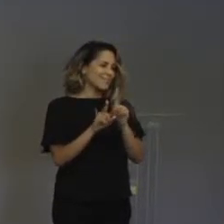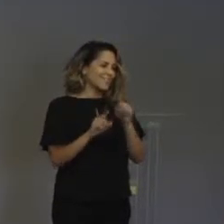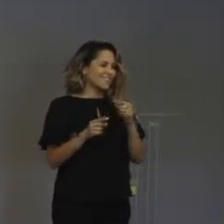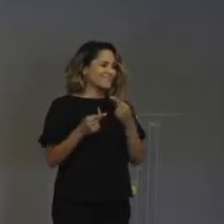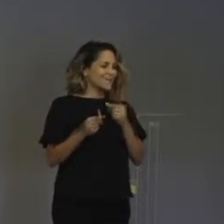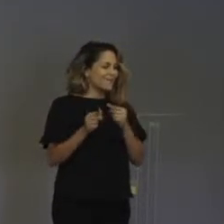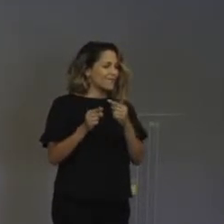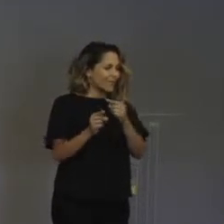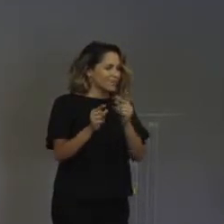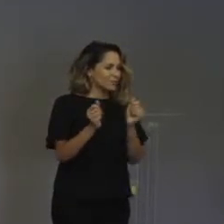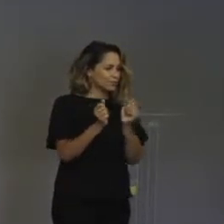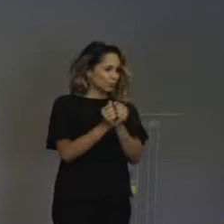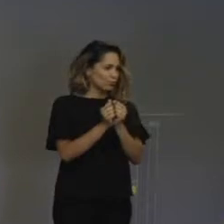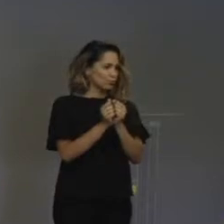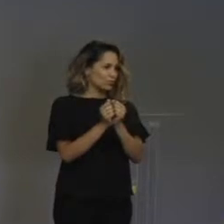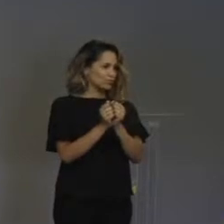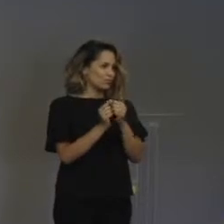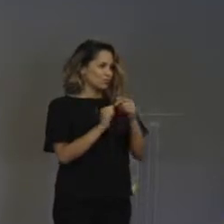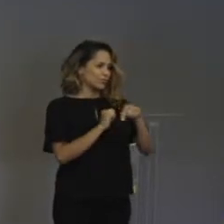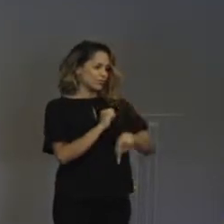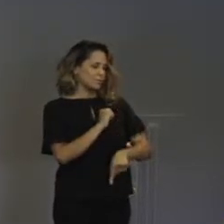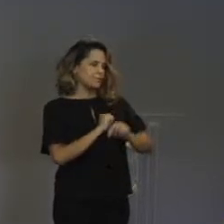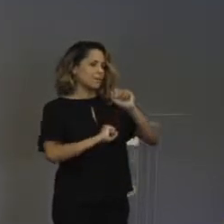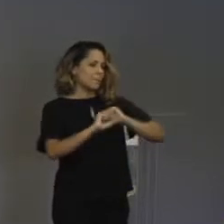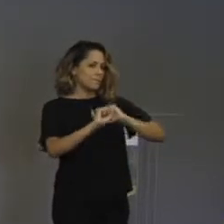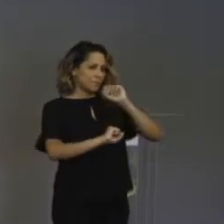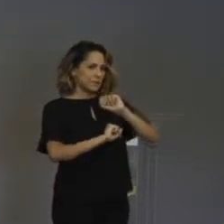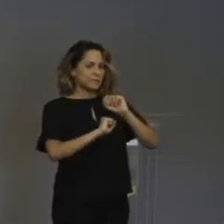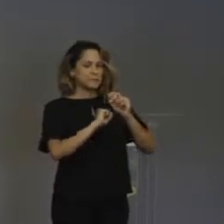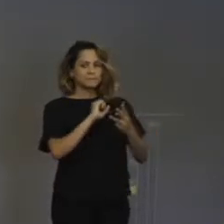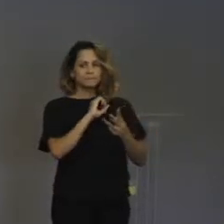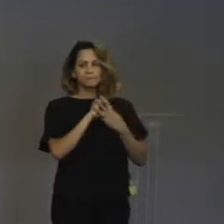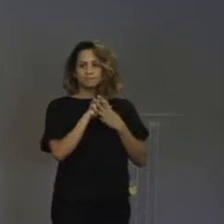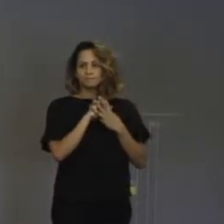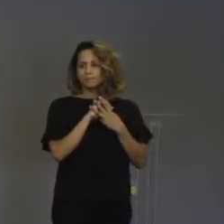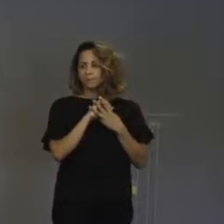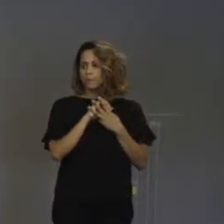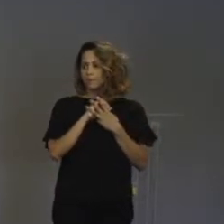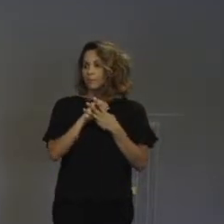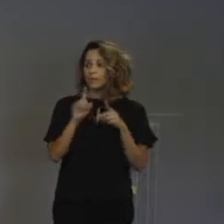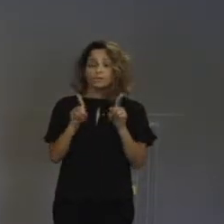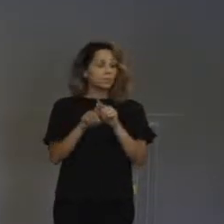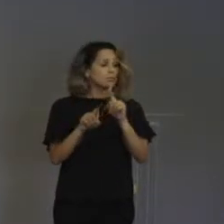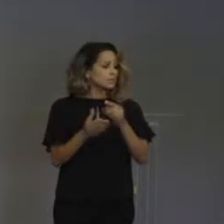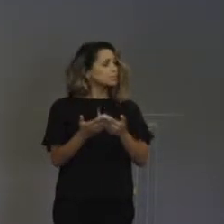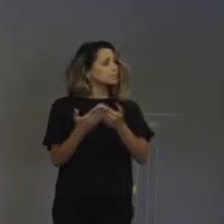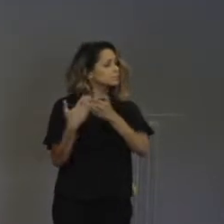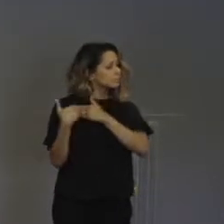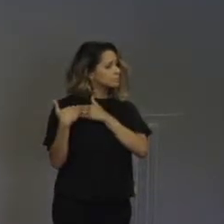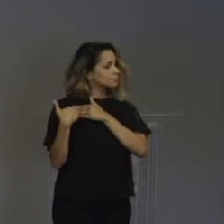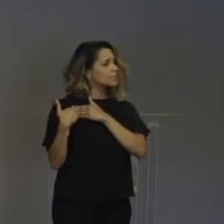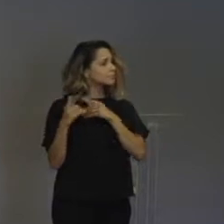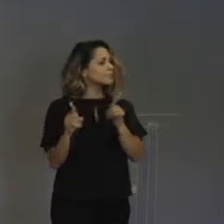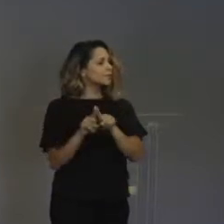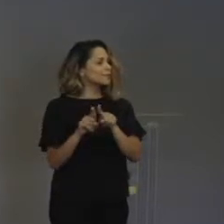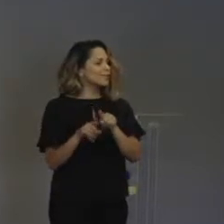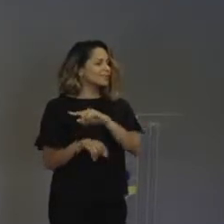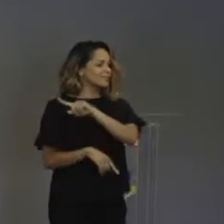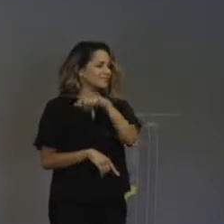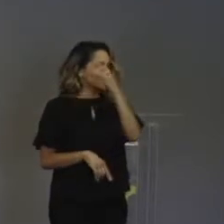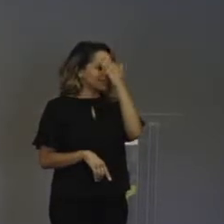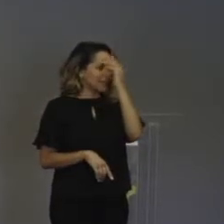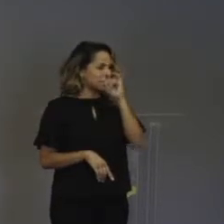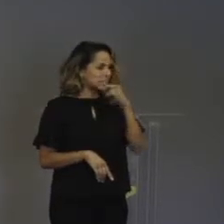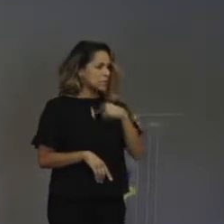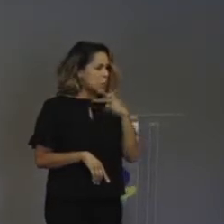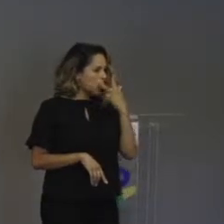que eu tive com a Fundação, e acho que também é um pouco do papel, né? As meninas sabem que quando eu realmente